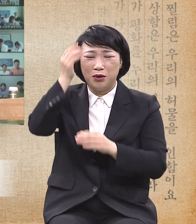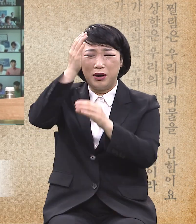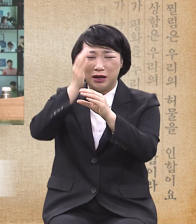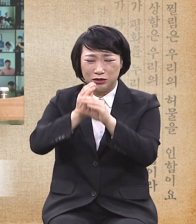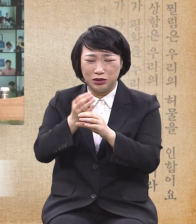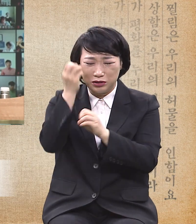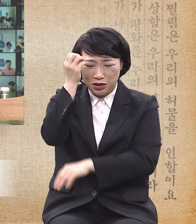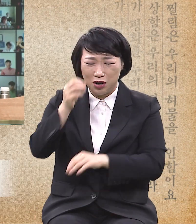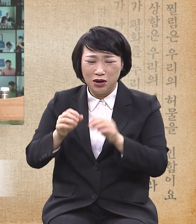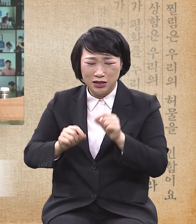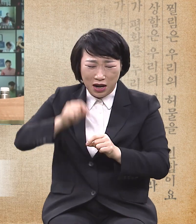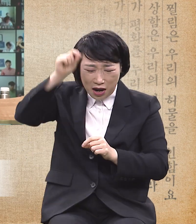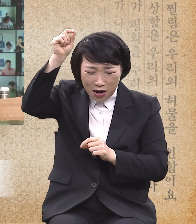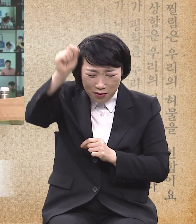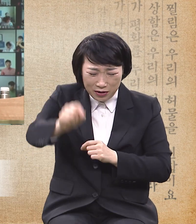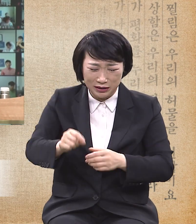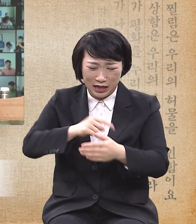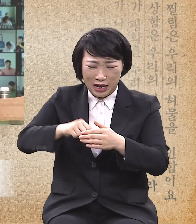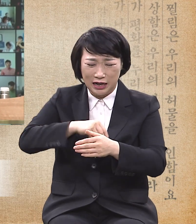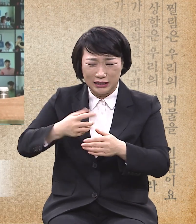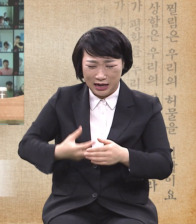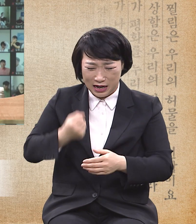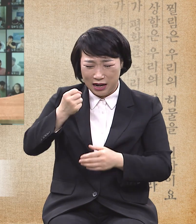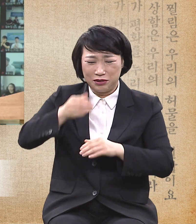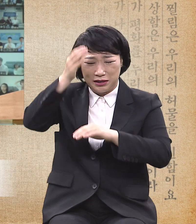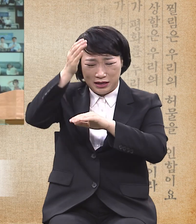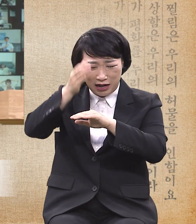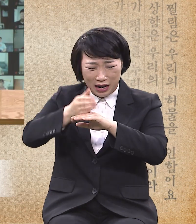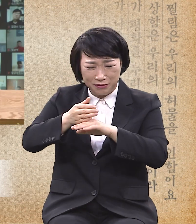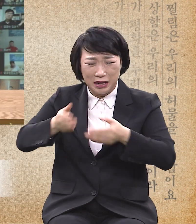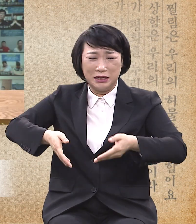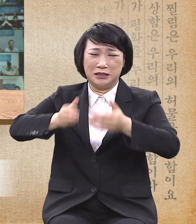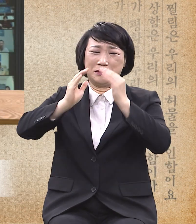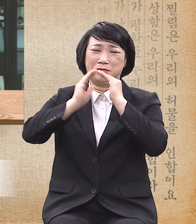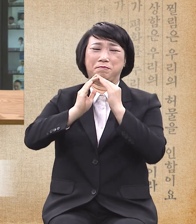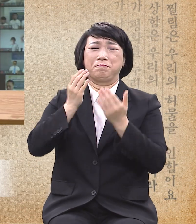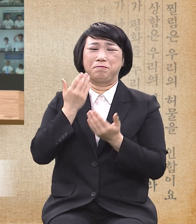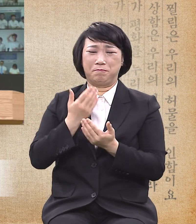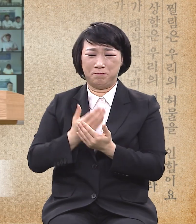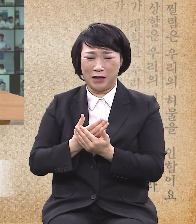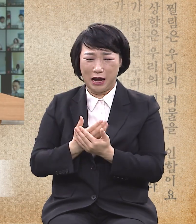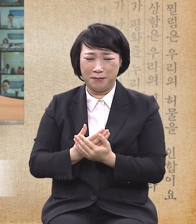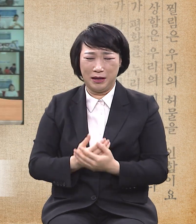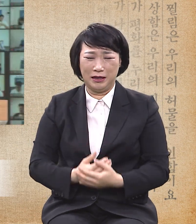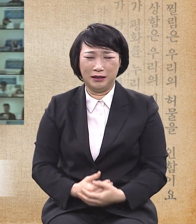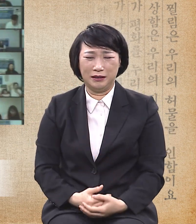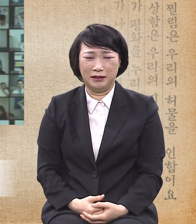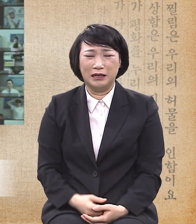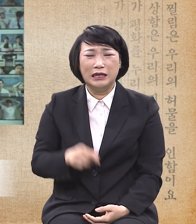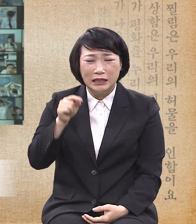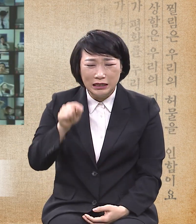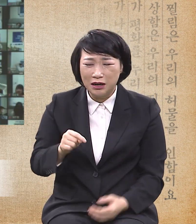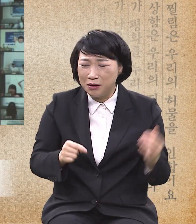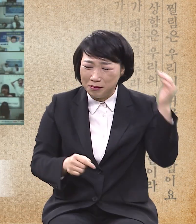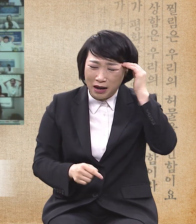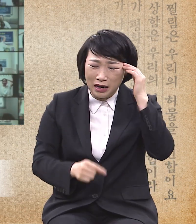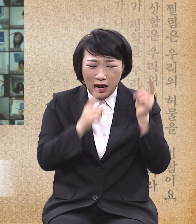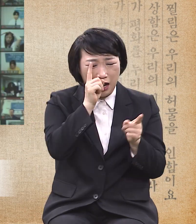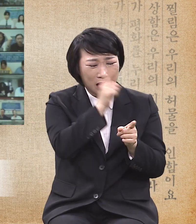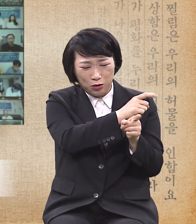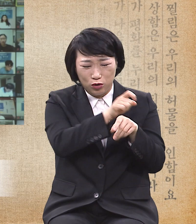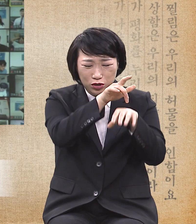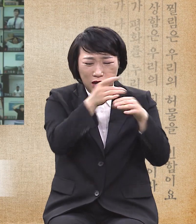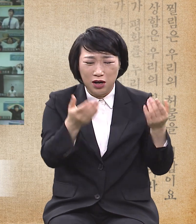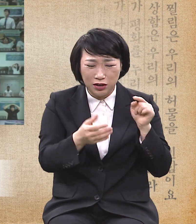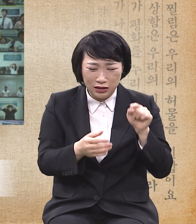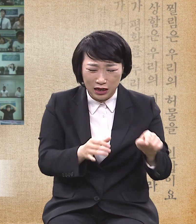중에 터를 영부인 내 안에 모시고 감사의 집을 지켜 하옵소서. 이것을 방해하는